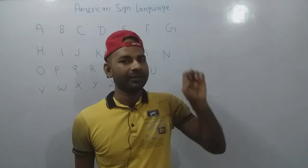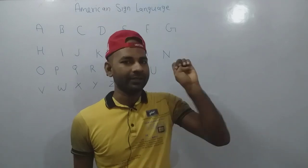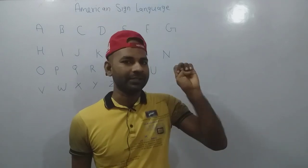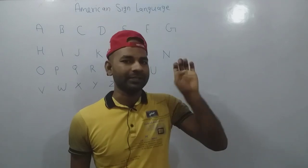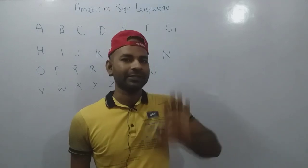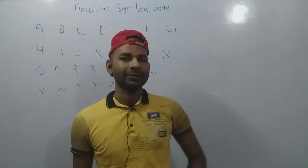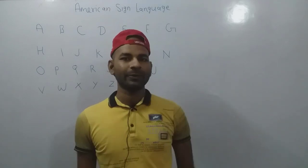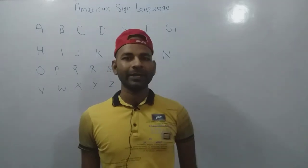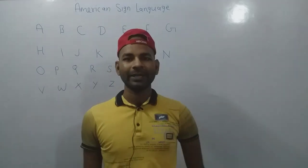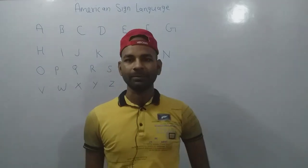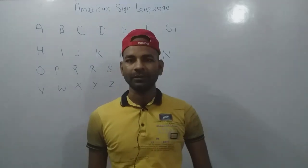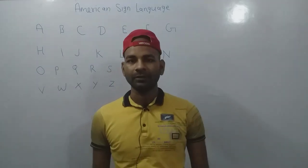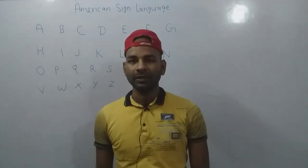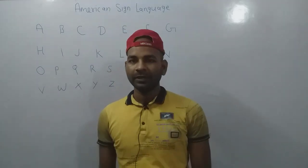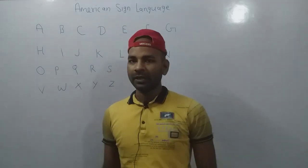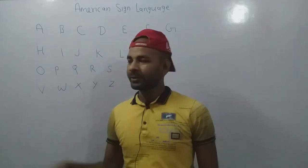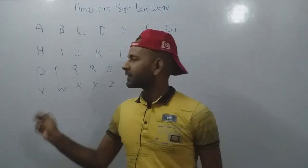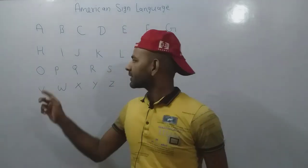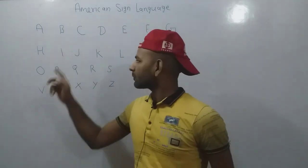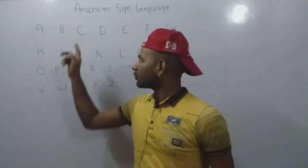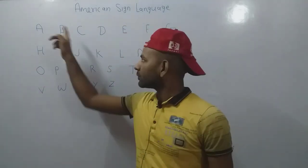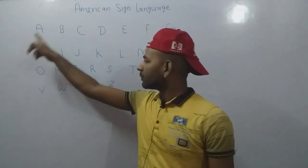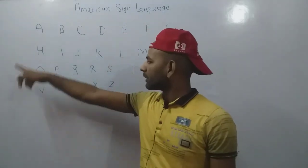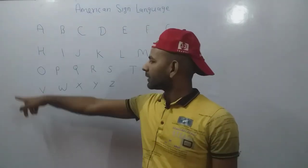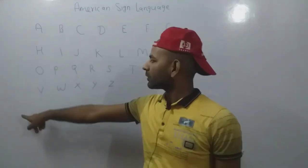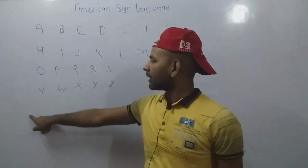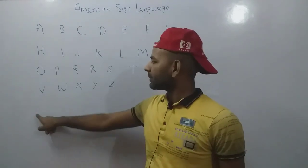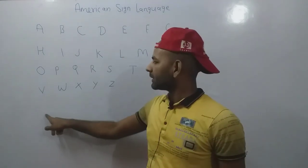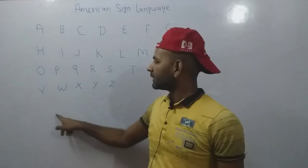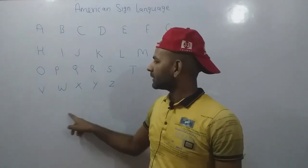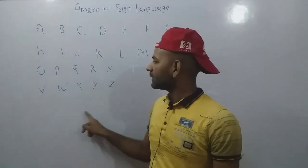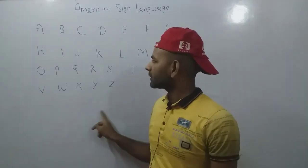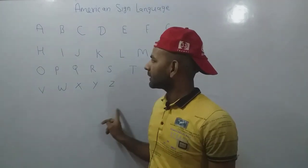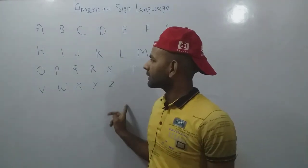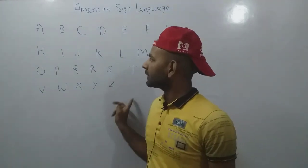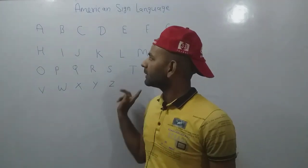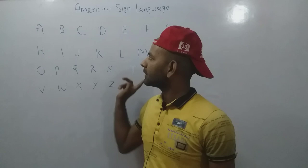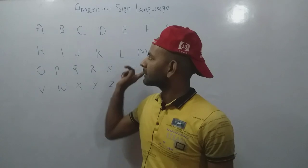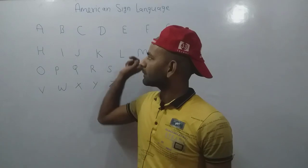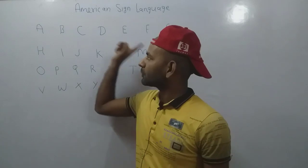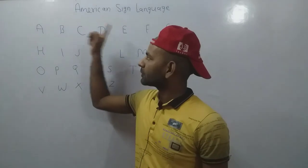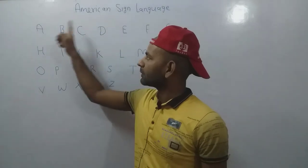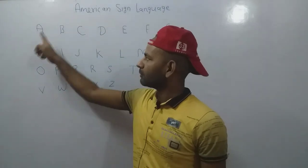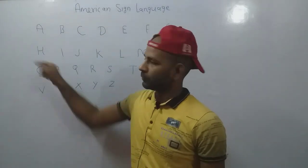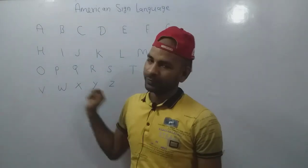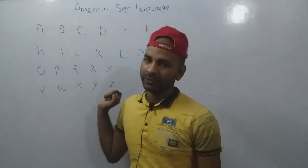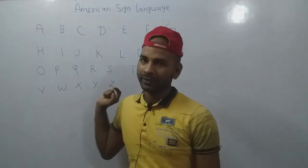APPLE हो गया ना, एप्पल। अब इस तरह से आपको कुछ भी बोलना है तो आप इस तरह से सब कुछ बोल सकते हैं।